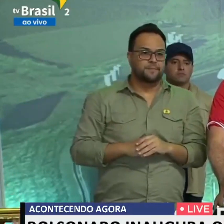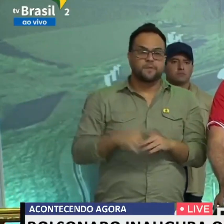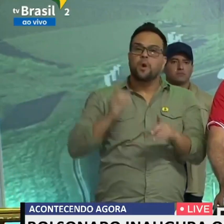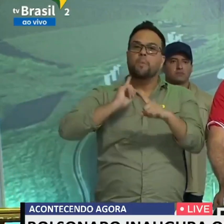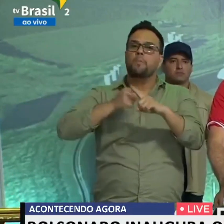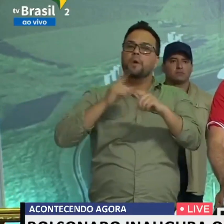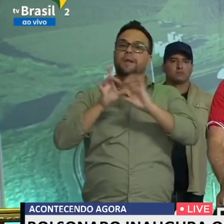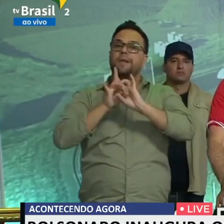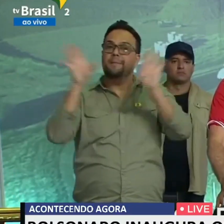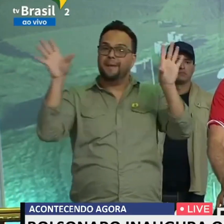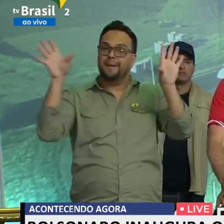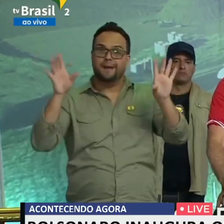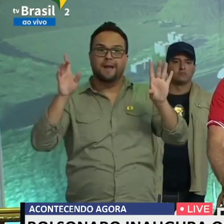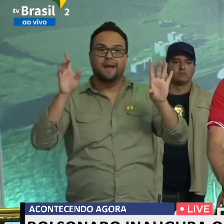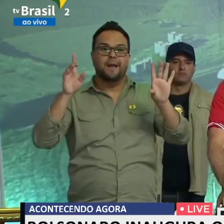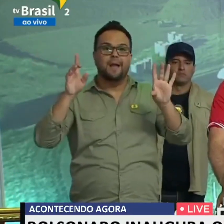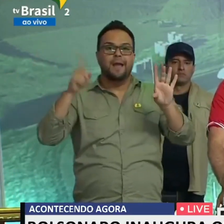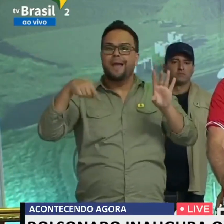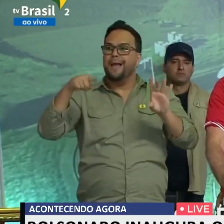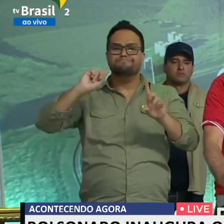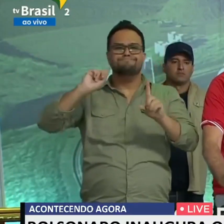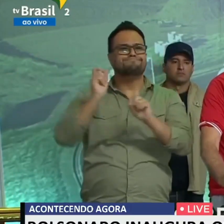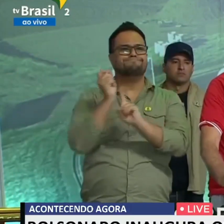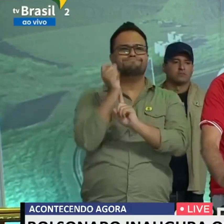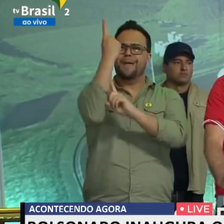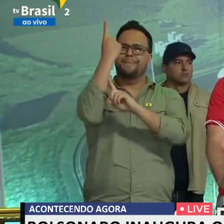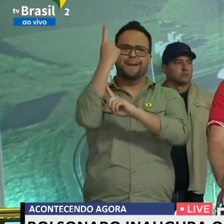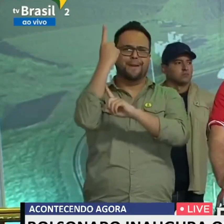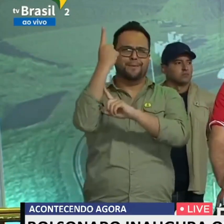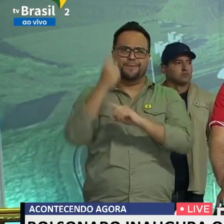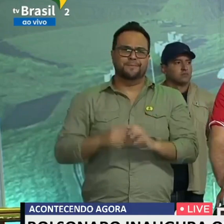Porque a liberdade está em primeiro lugar.